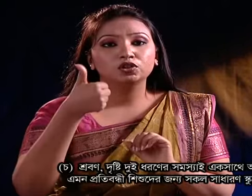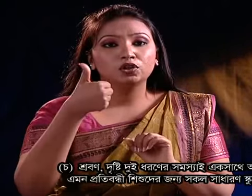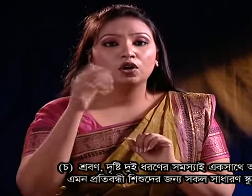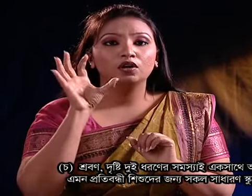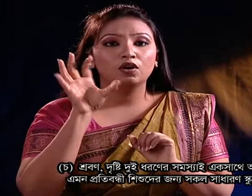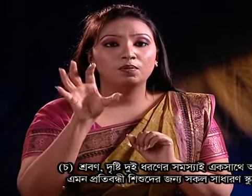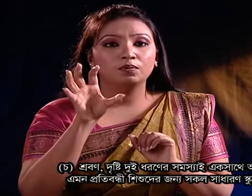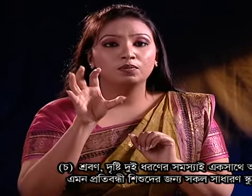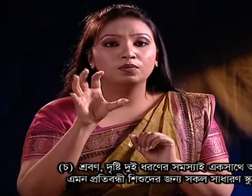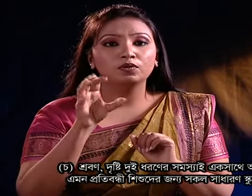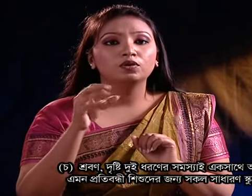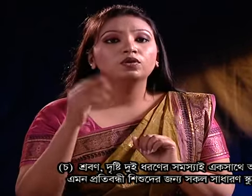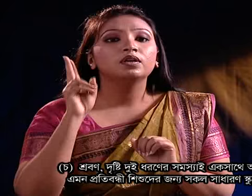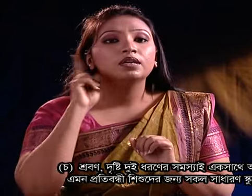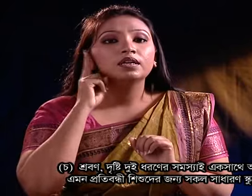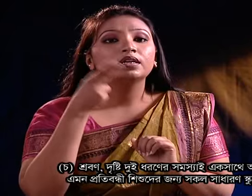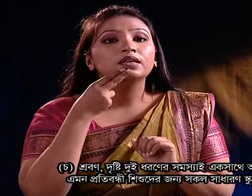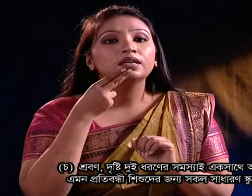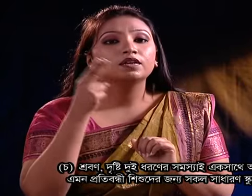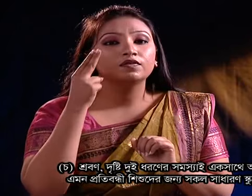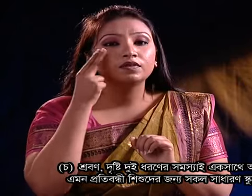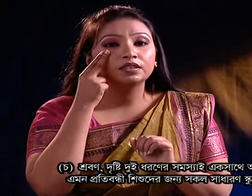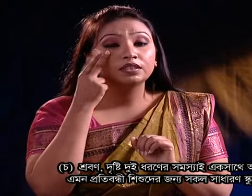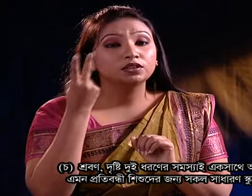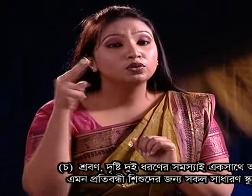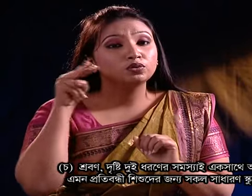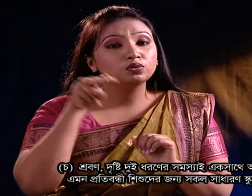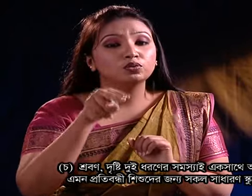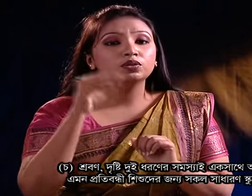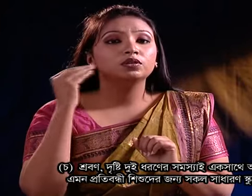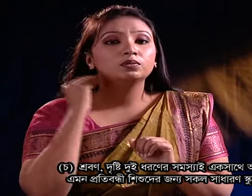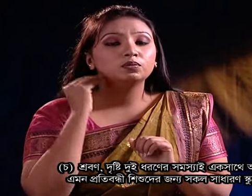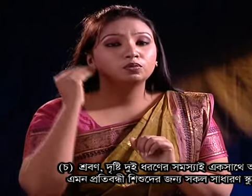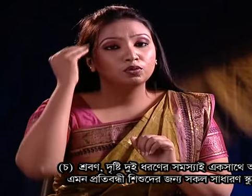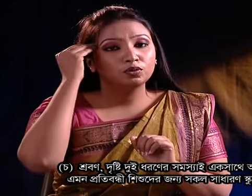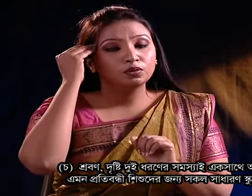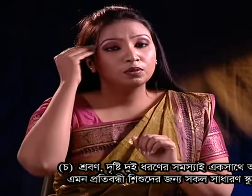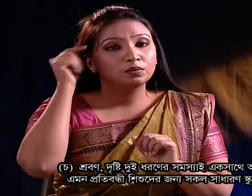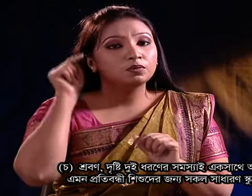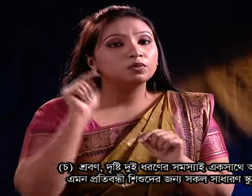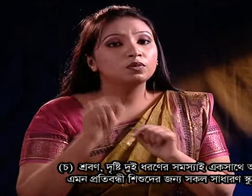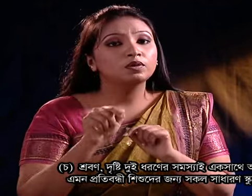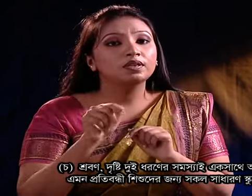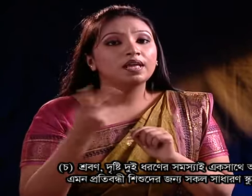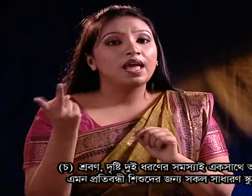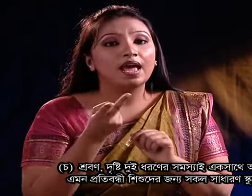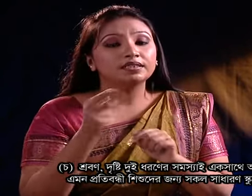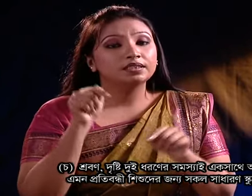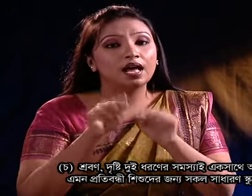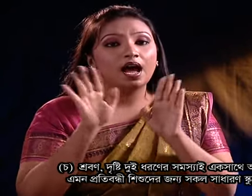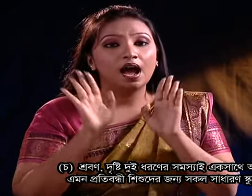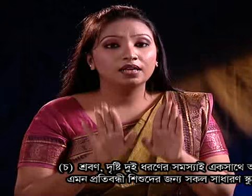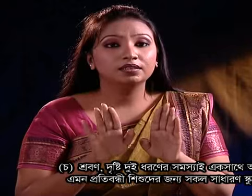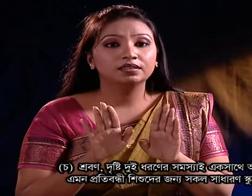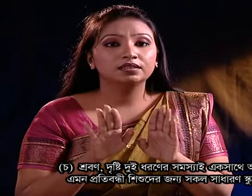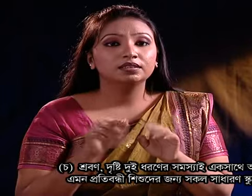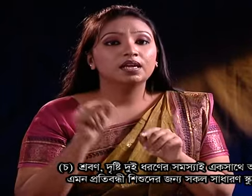চ নম্বর, শ্রবণ, দৃষ্টি দুই ধরনের সমস্যাই একসাথে আছে